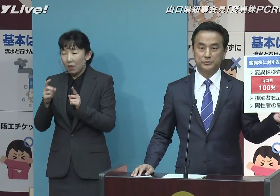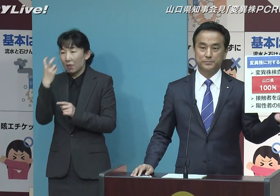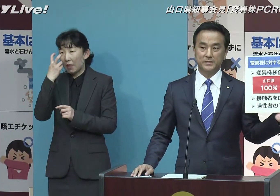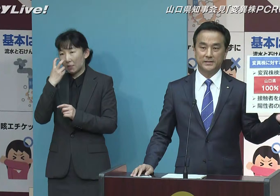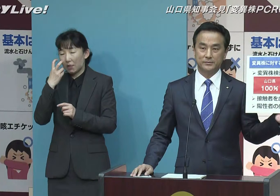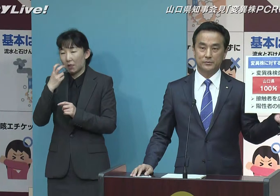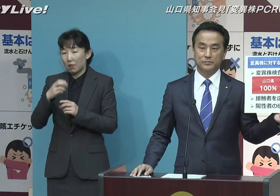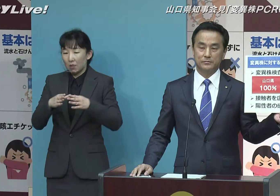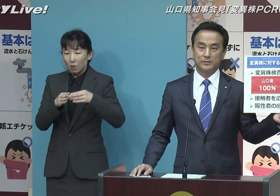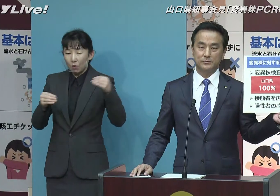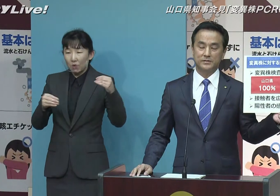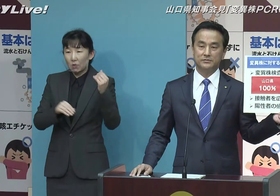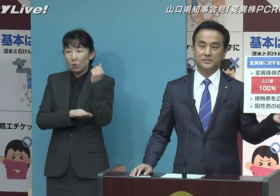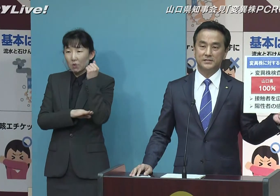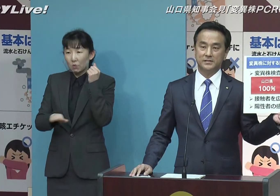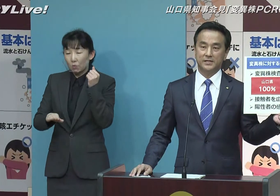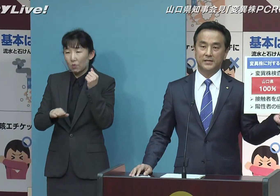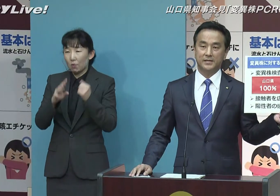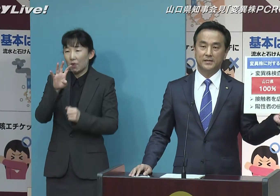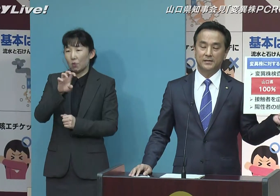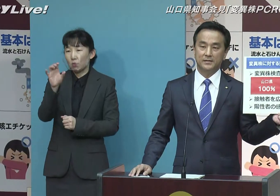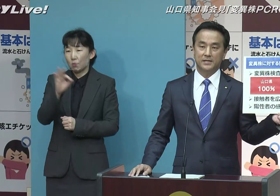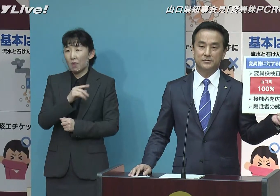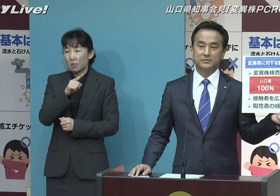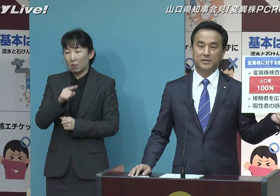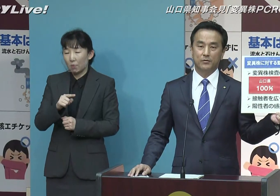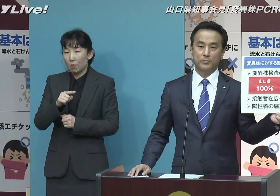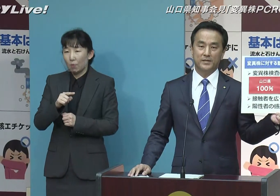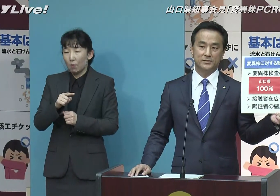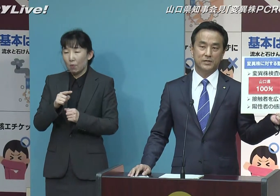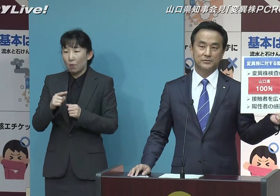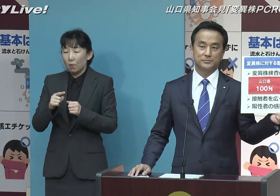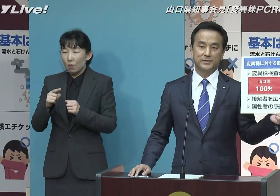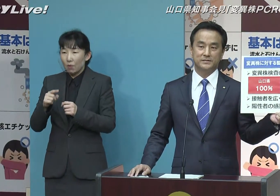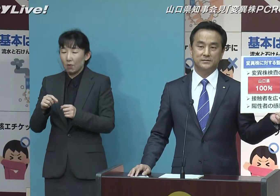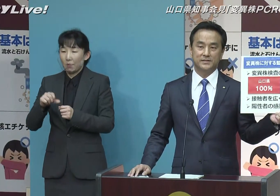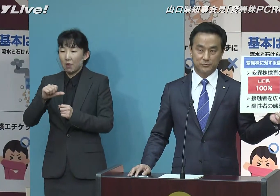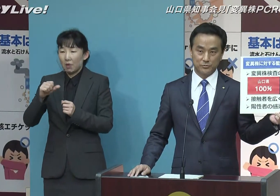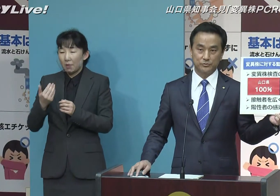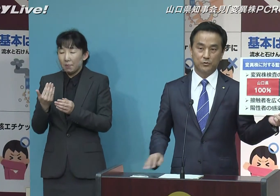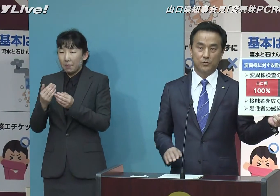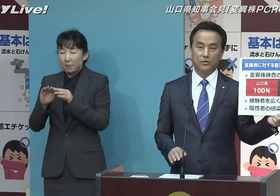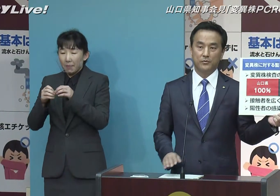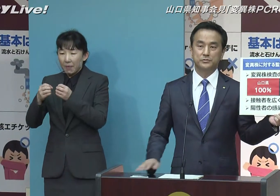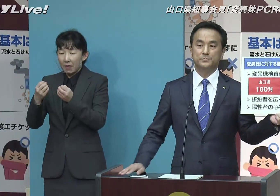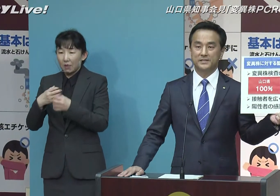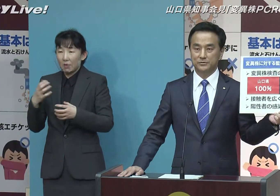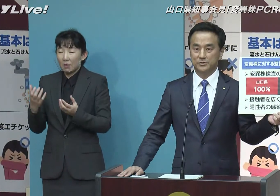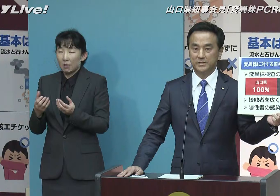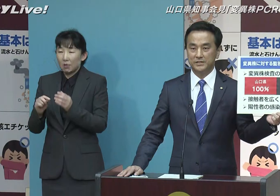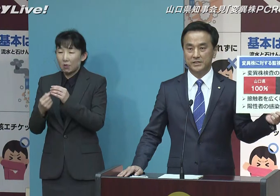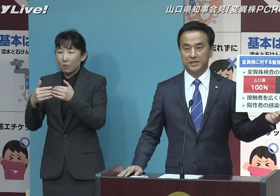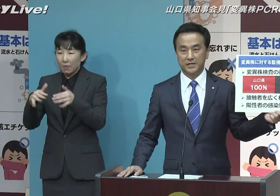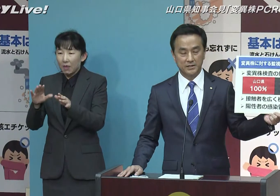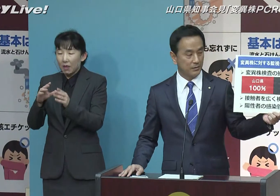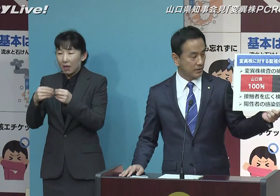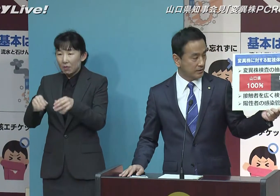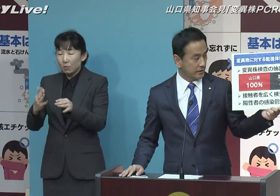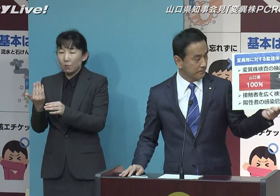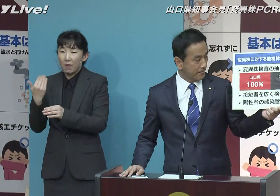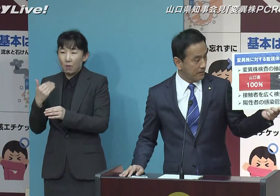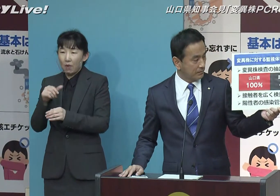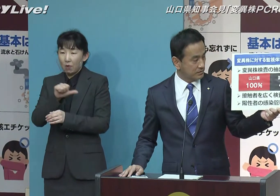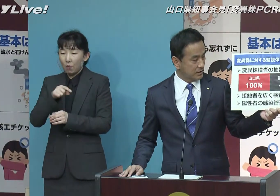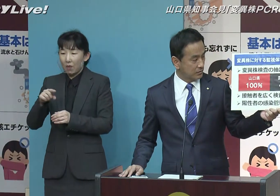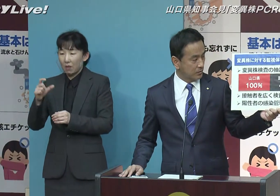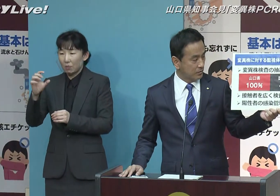では 40%、これは緊急事態宣言が解除される前は 5% から 10% というのを 40% に引き上げたわけ